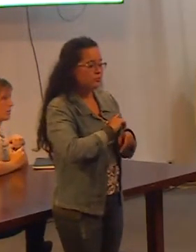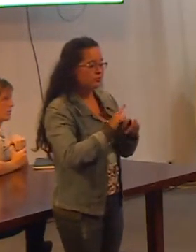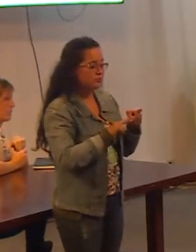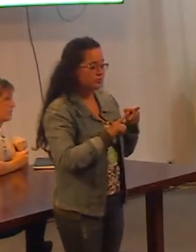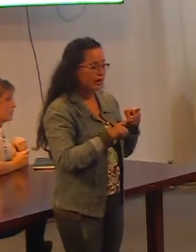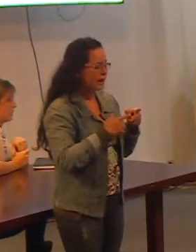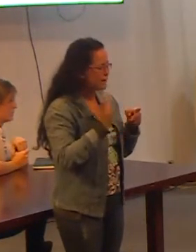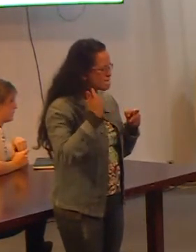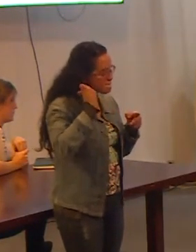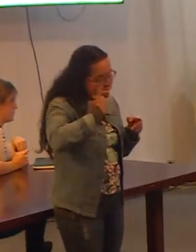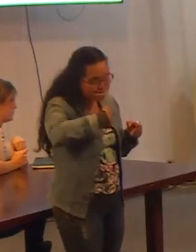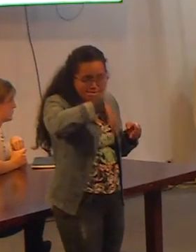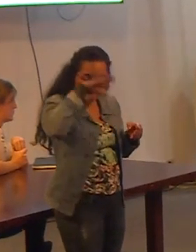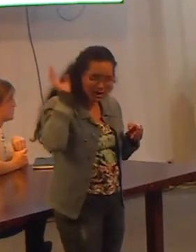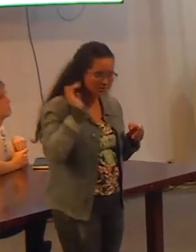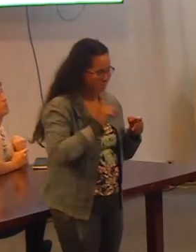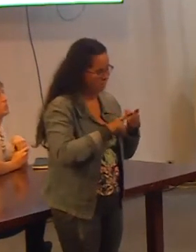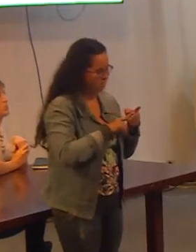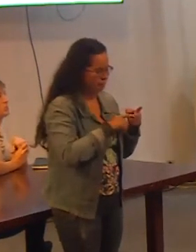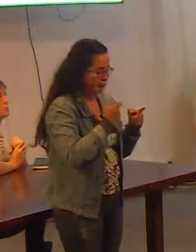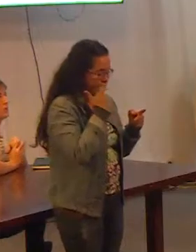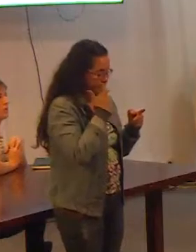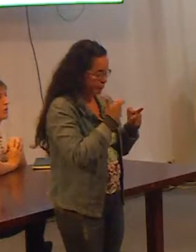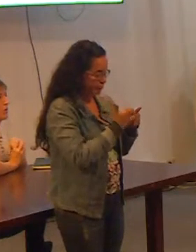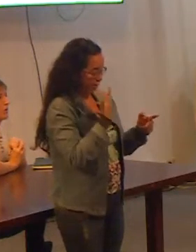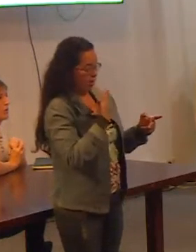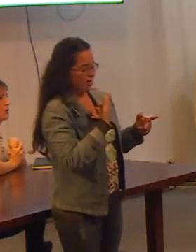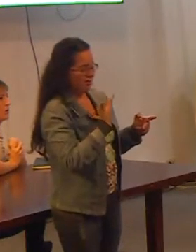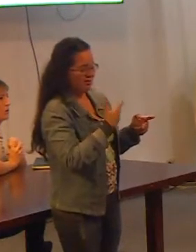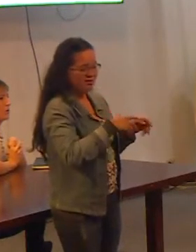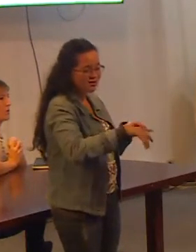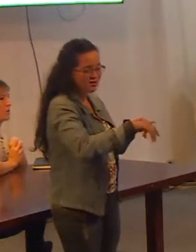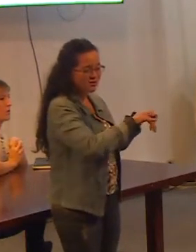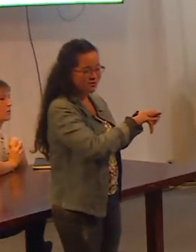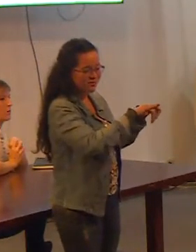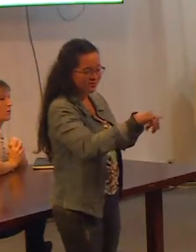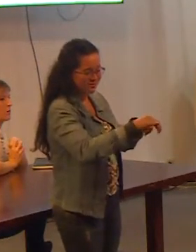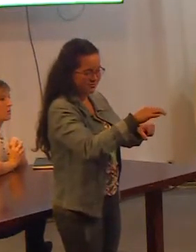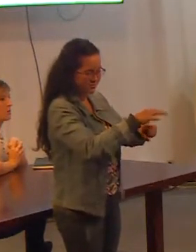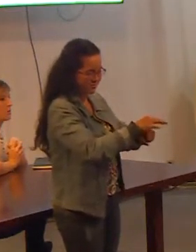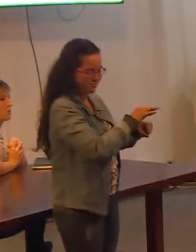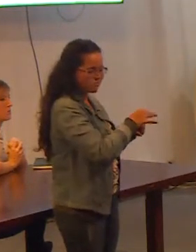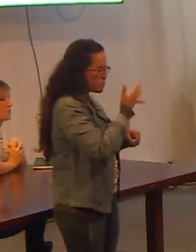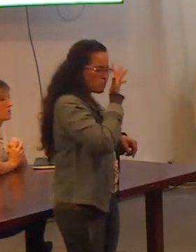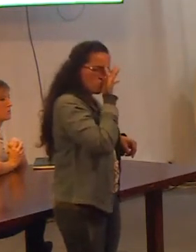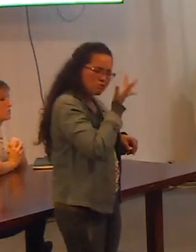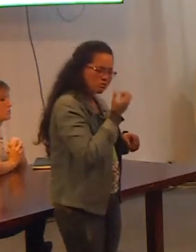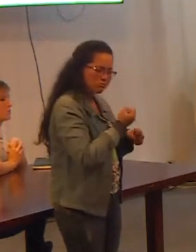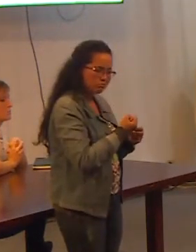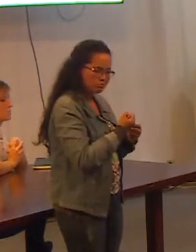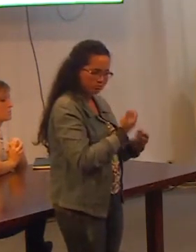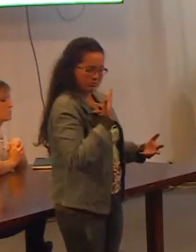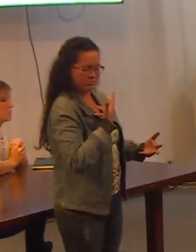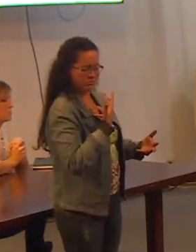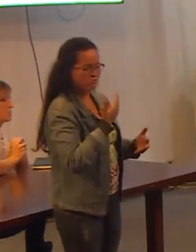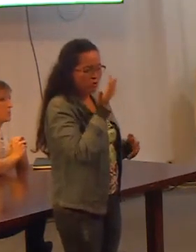la predominante en ambas fundaciones. ¿Por qué fue la que predominó? Porque ambas fundaciones estaban